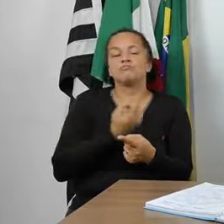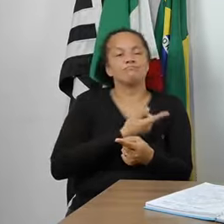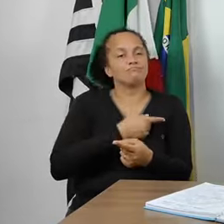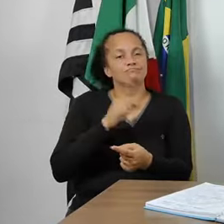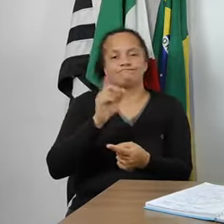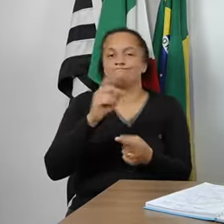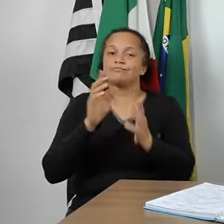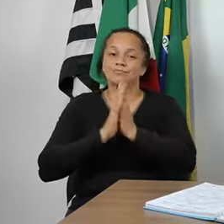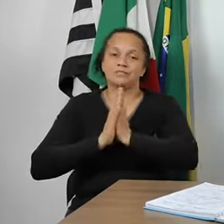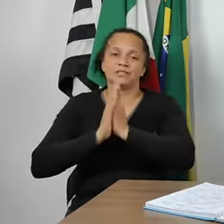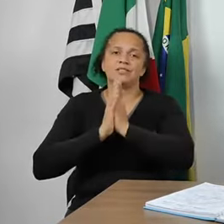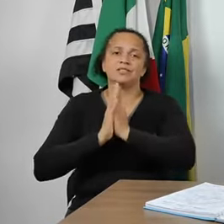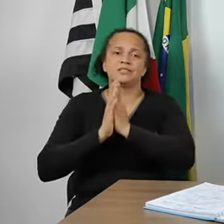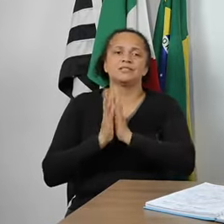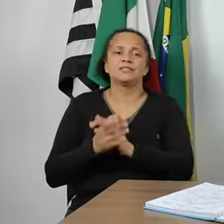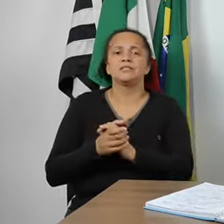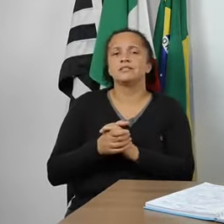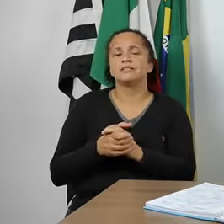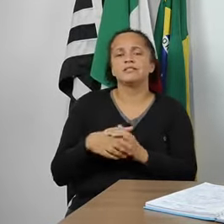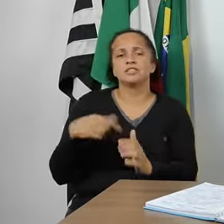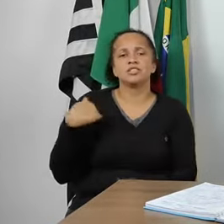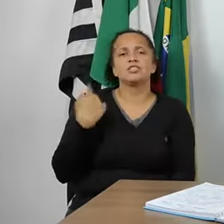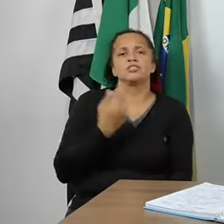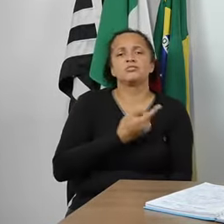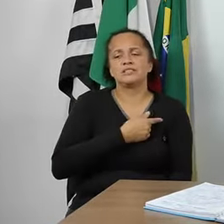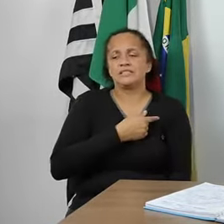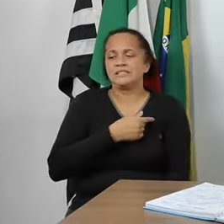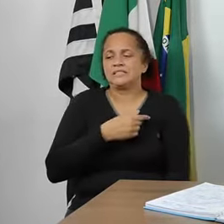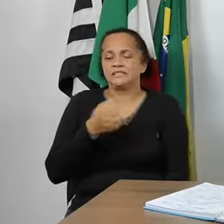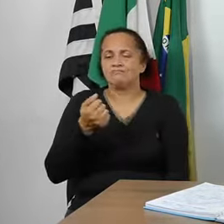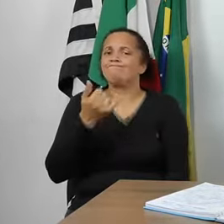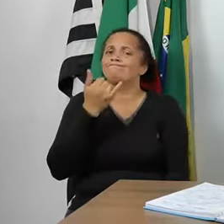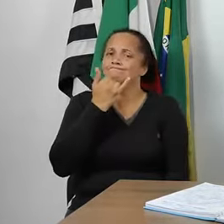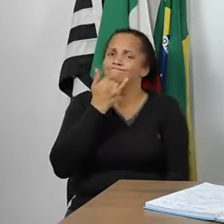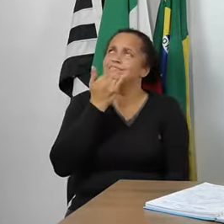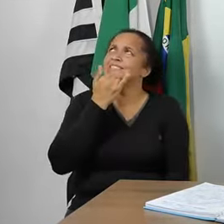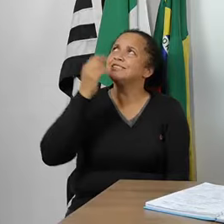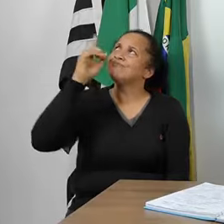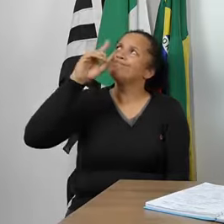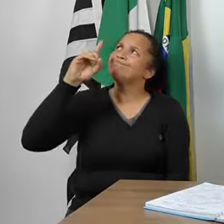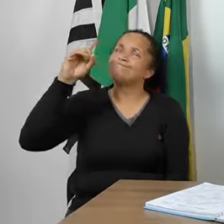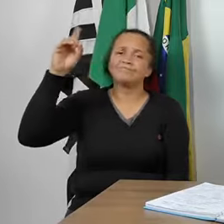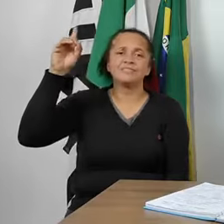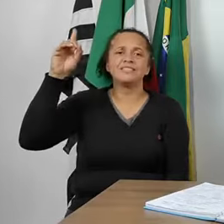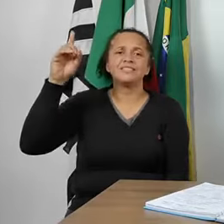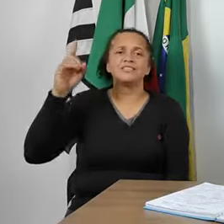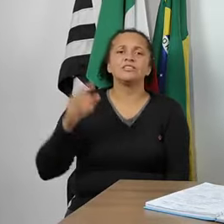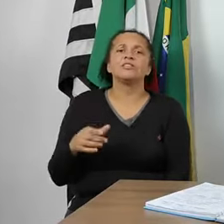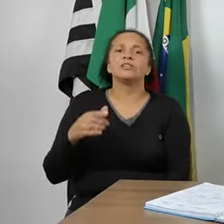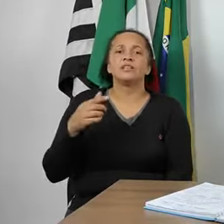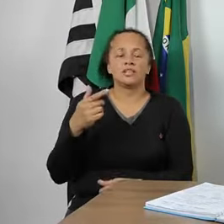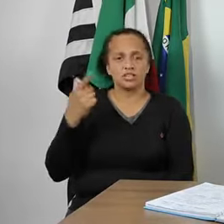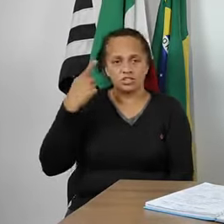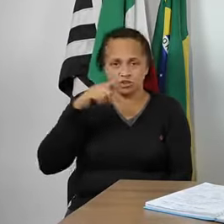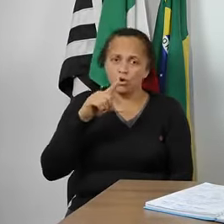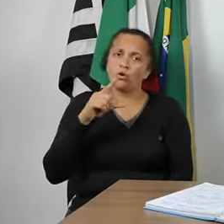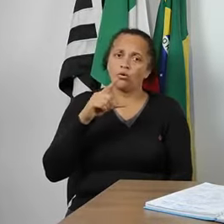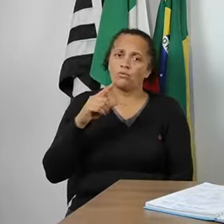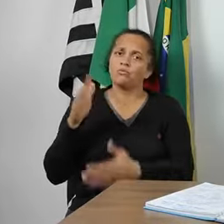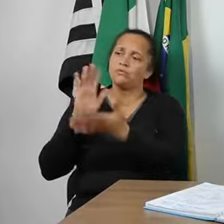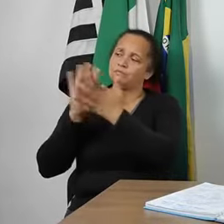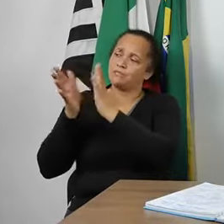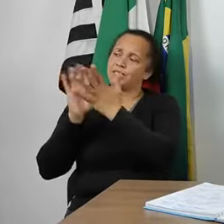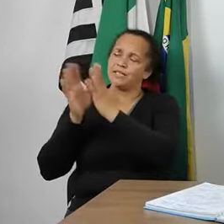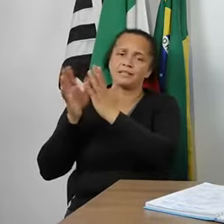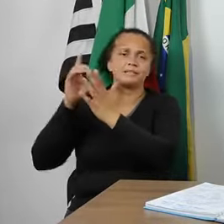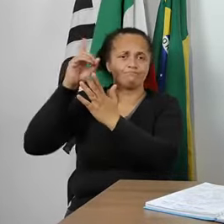negligenciado esse momento, esse período de comunhão com Deus, pedir perdão para Ele, voltar a falar com Ele, a voltar a se relacionar